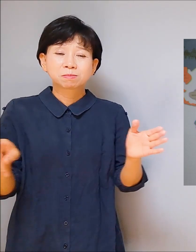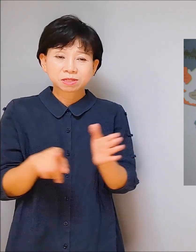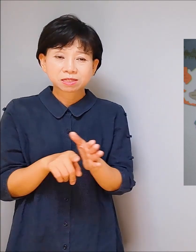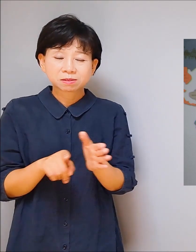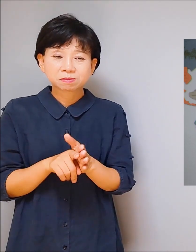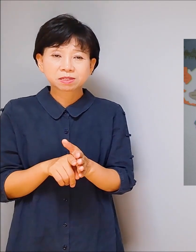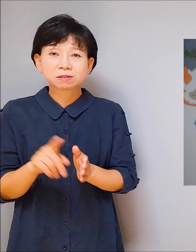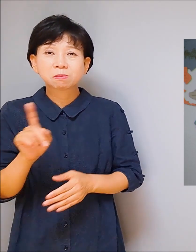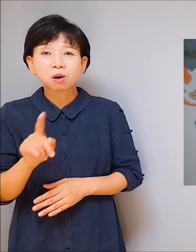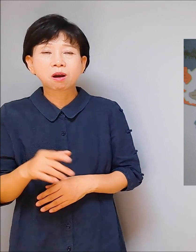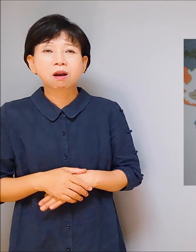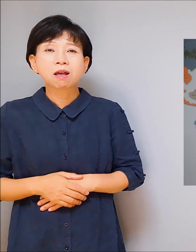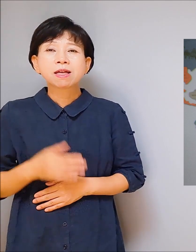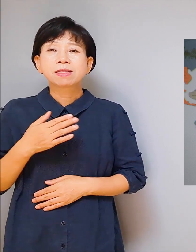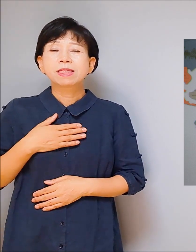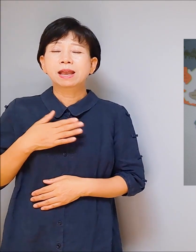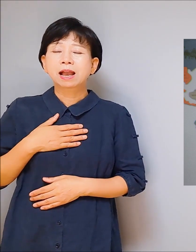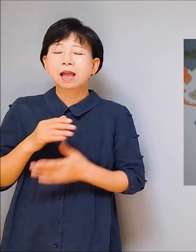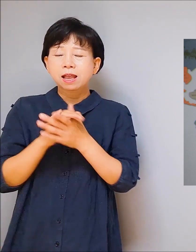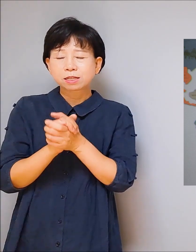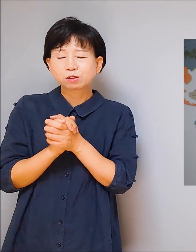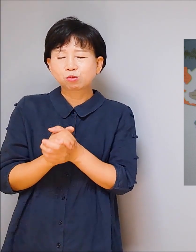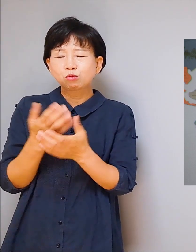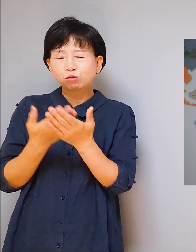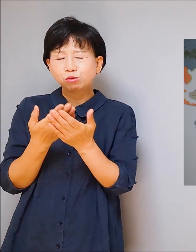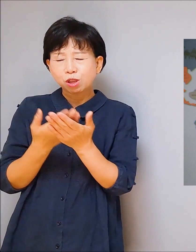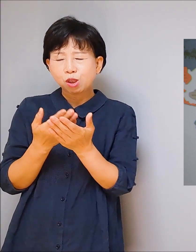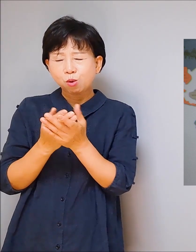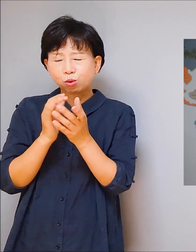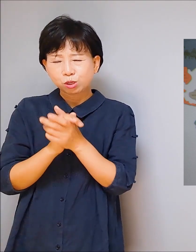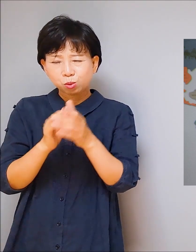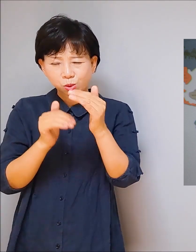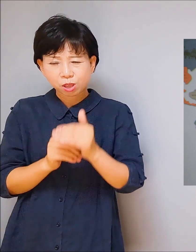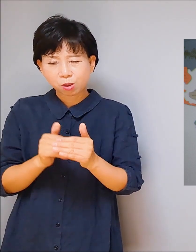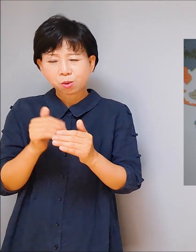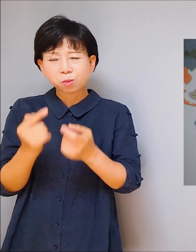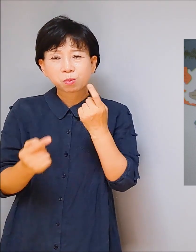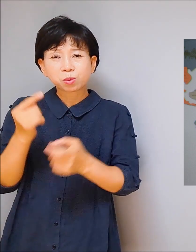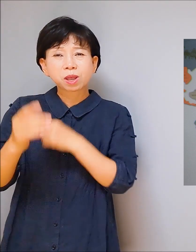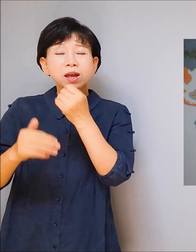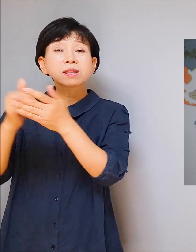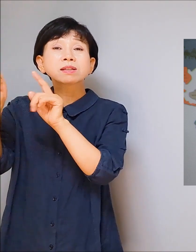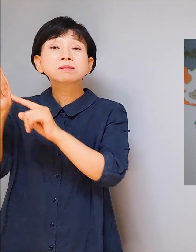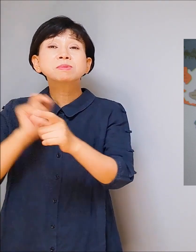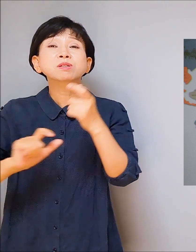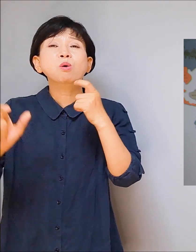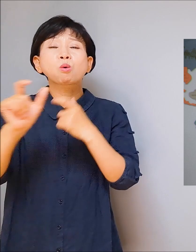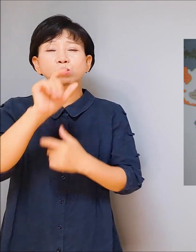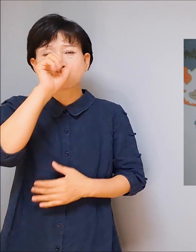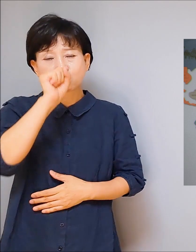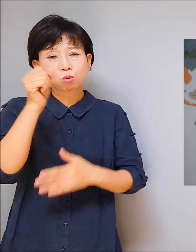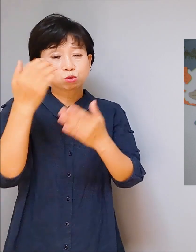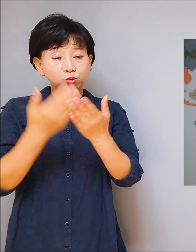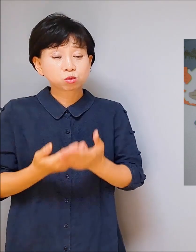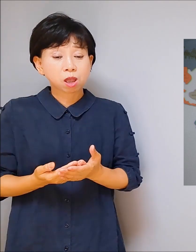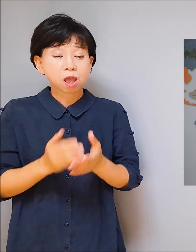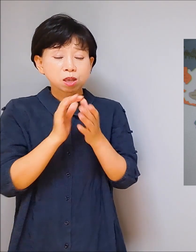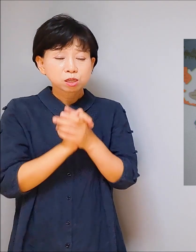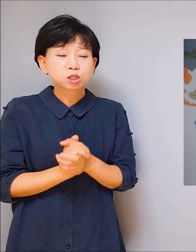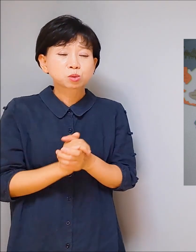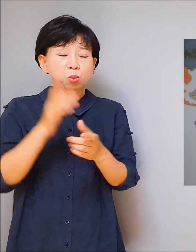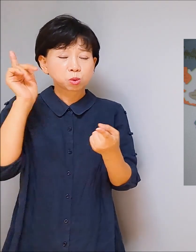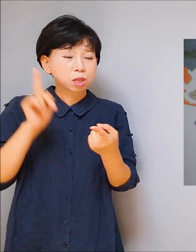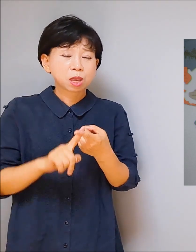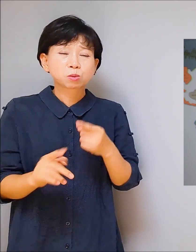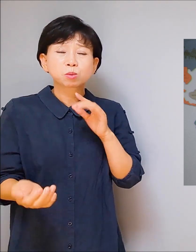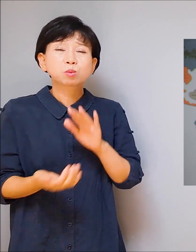하나님이 더 좋은 걸 주신다라는 것을 믿는 겁니다. 당장 내가 기도한 대로 되지